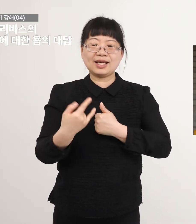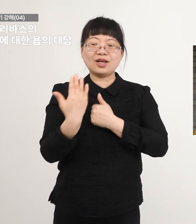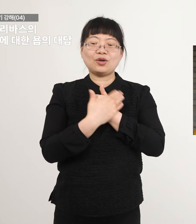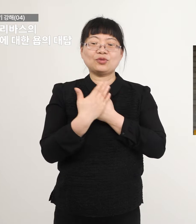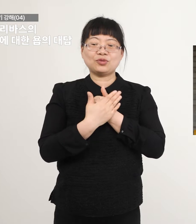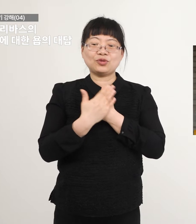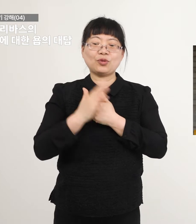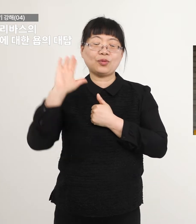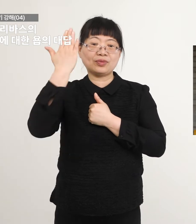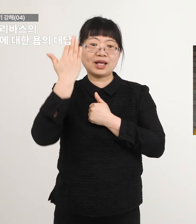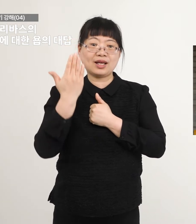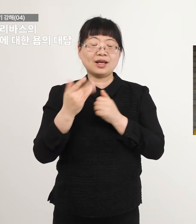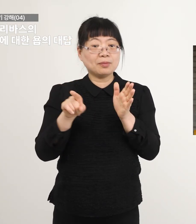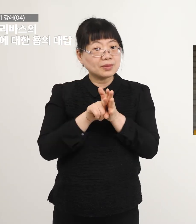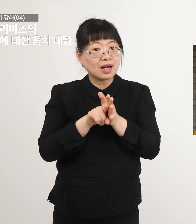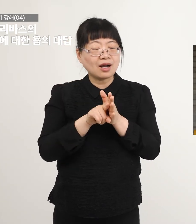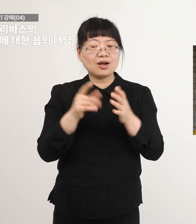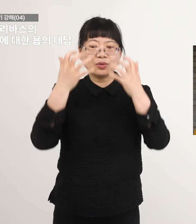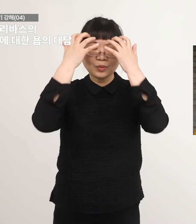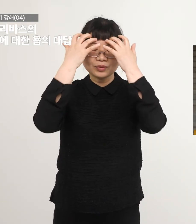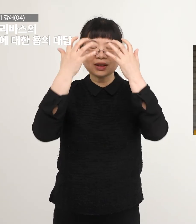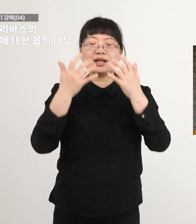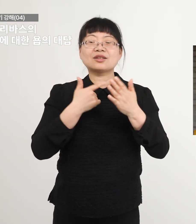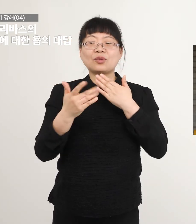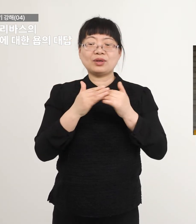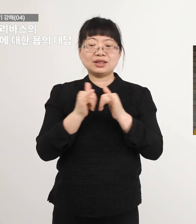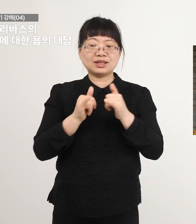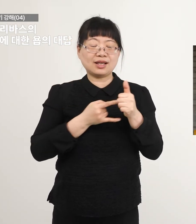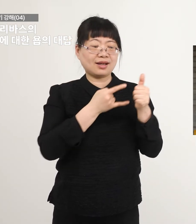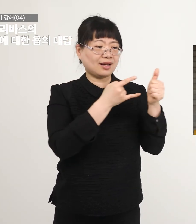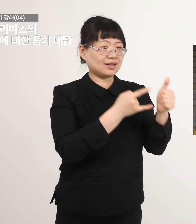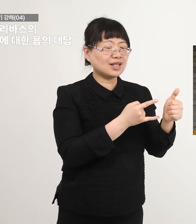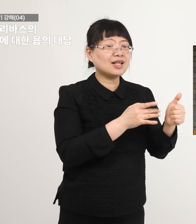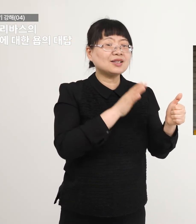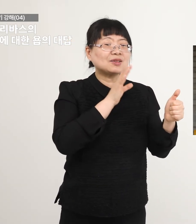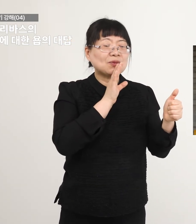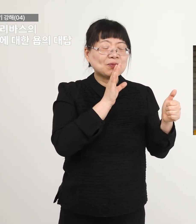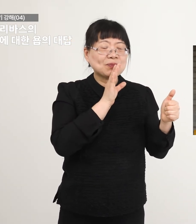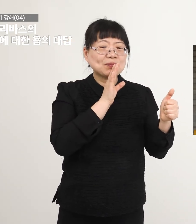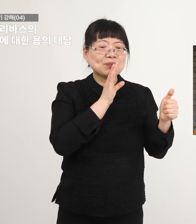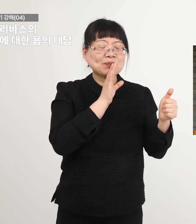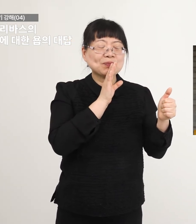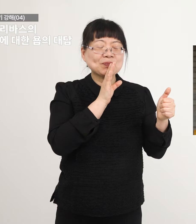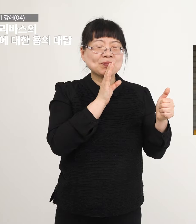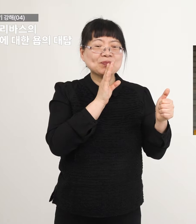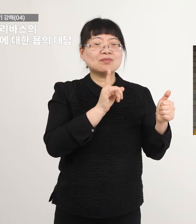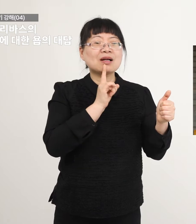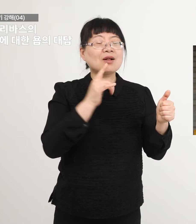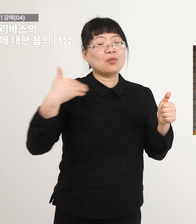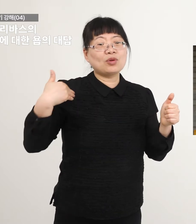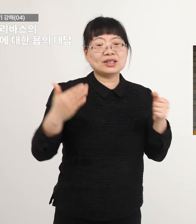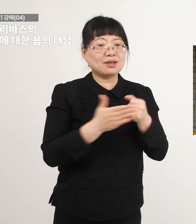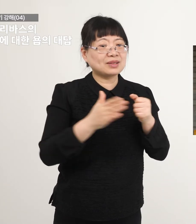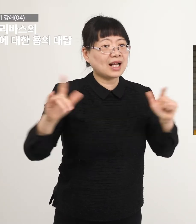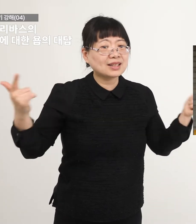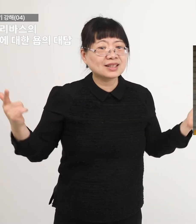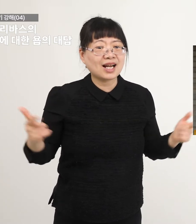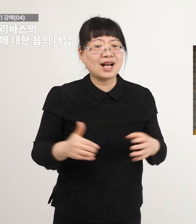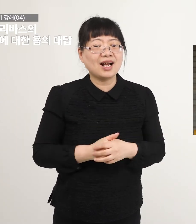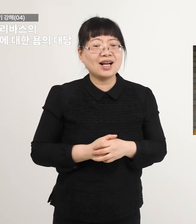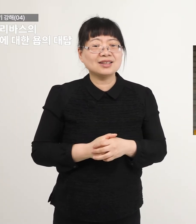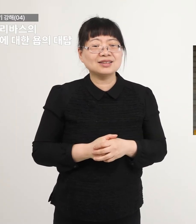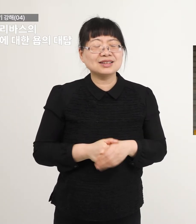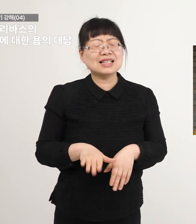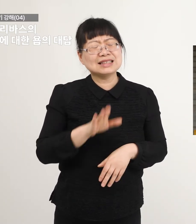믿습니까? 그러니까 고난당하는 자에게는 정답을 몰라서도 아니고 정답이 필요한